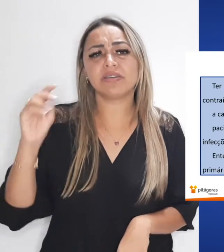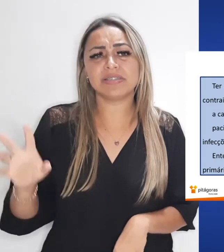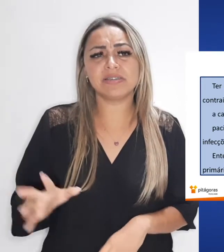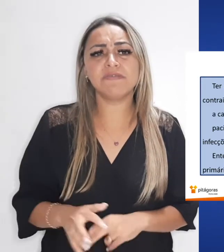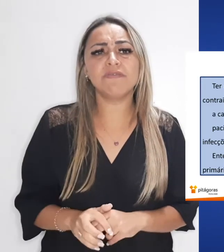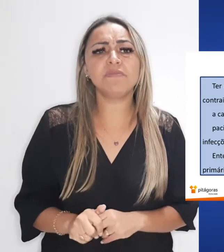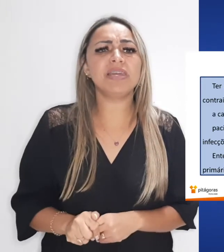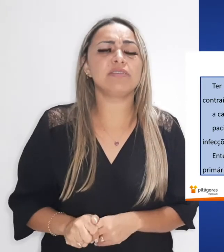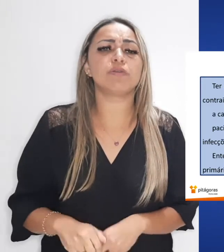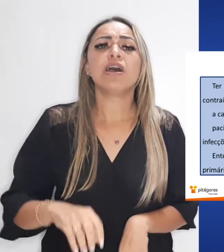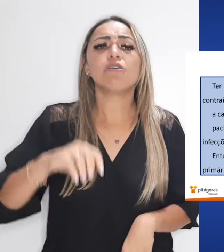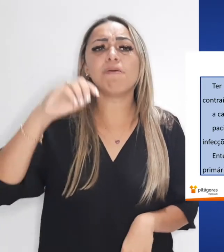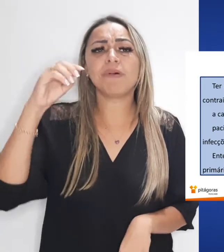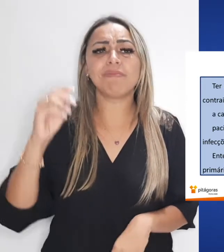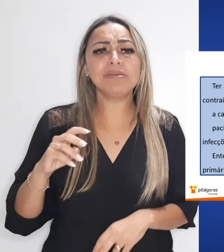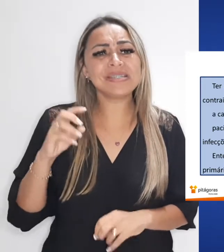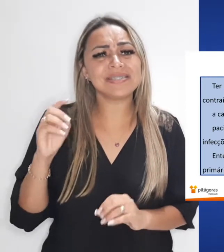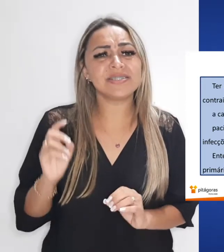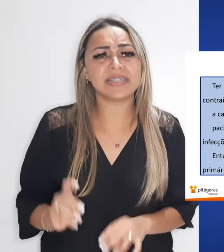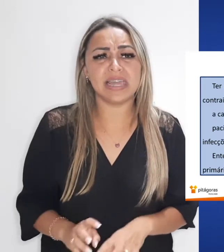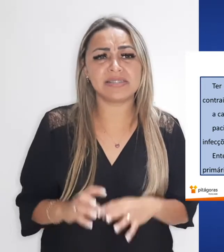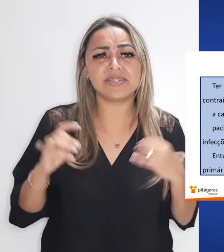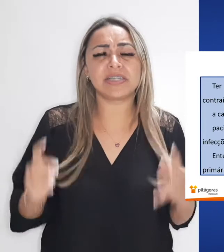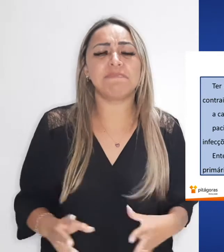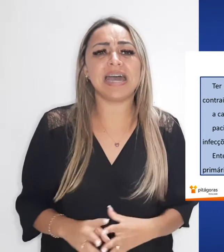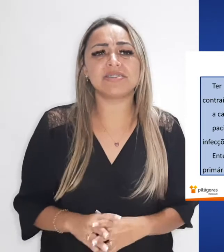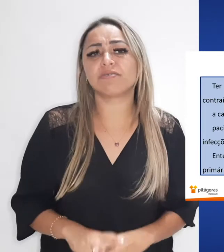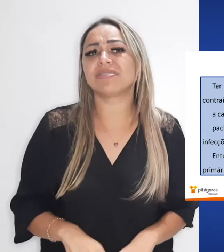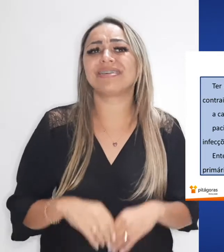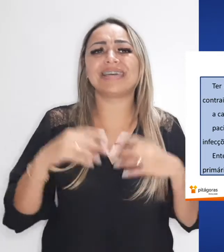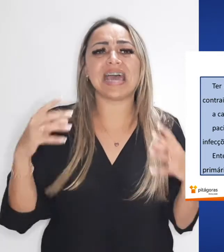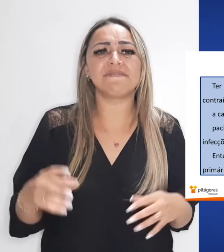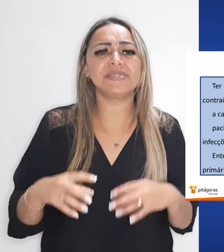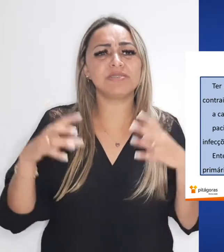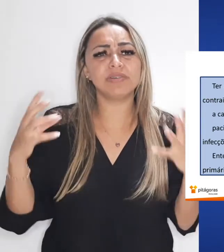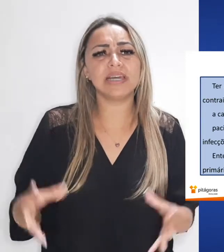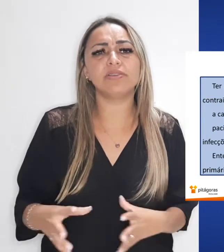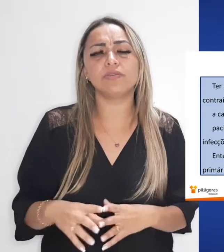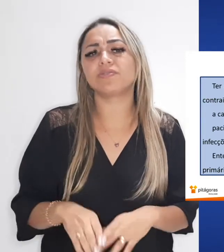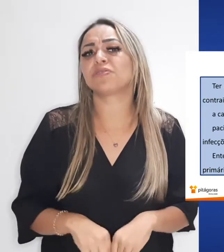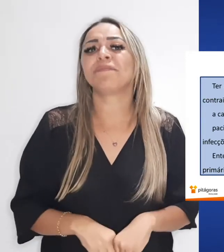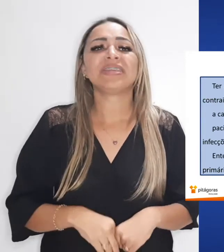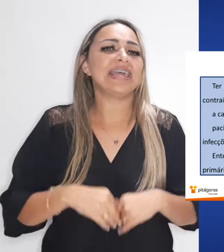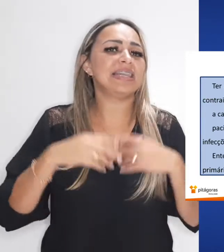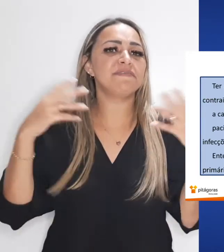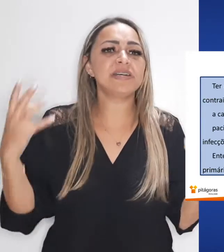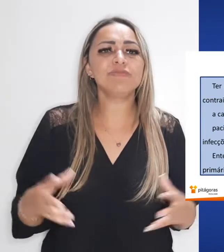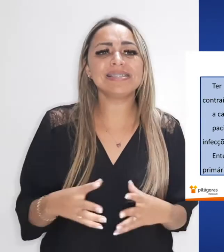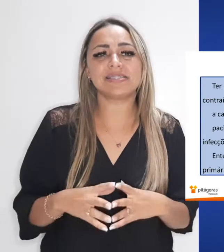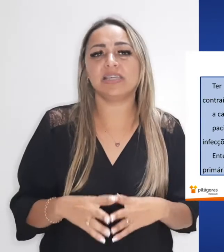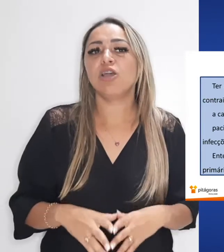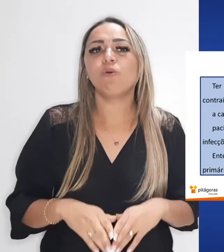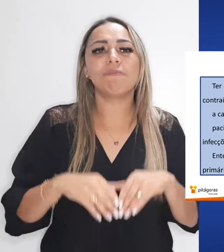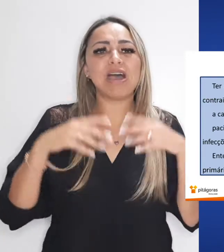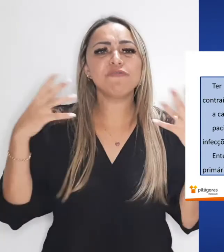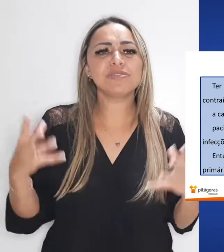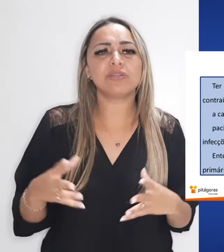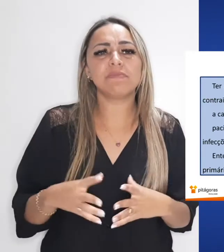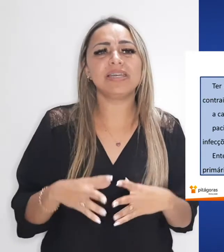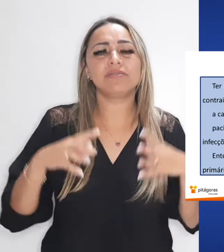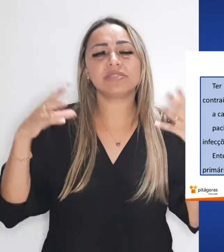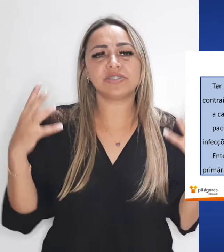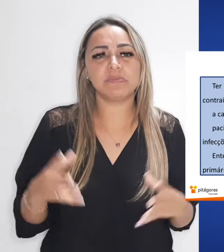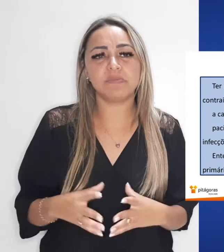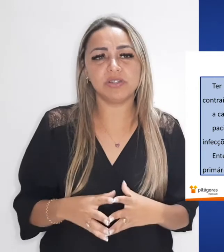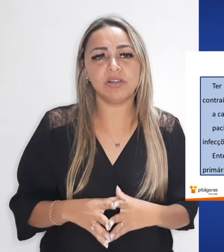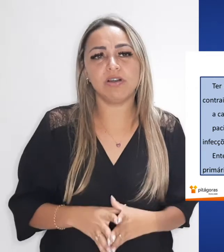do seu desenvolvimento, com problemas sistemáticos graves e duradouros, elevando assim o mau